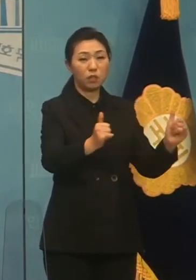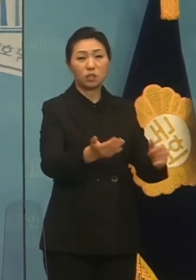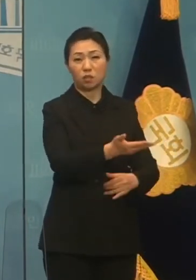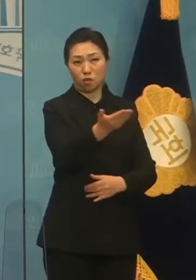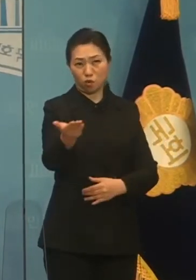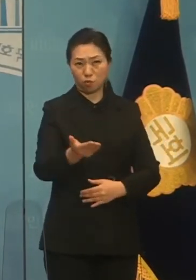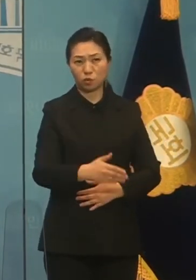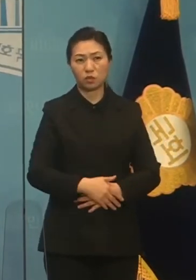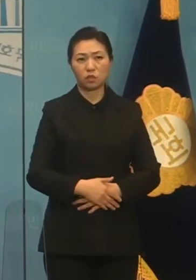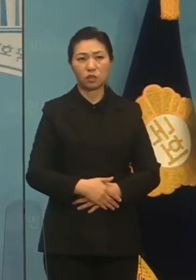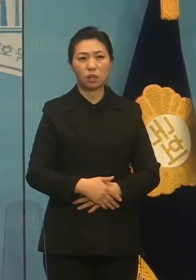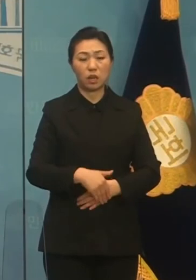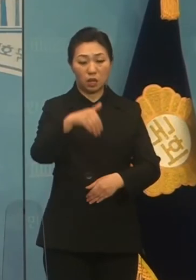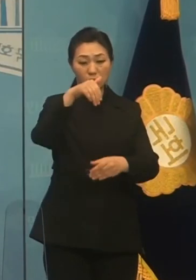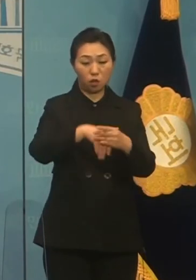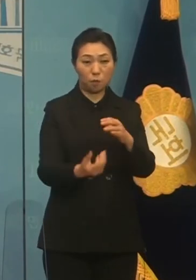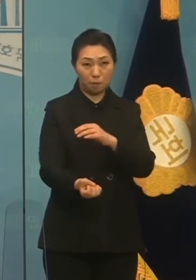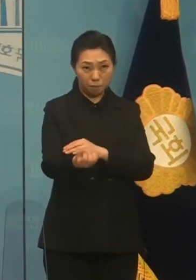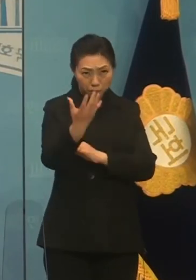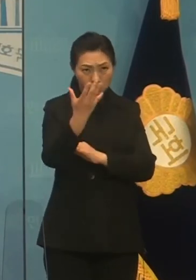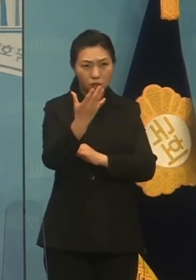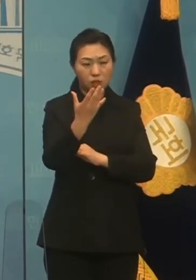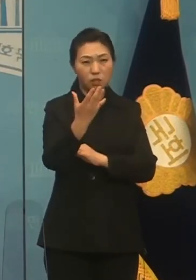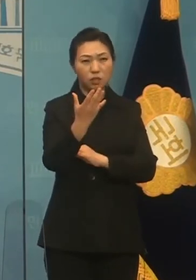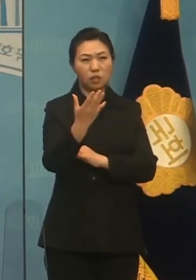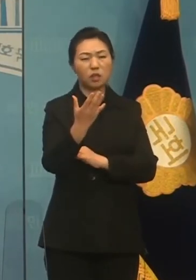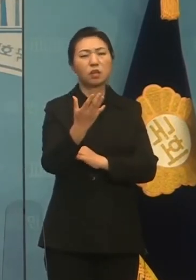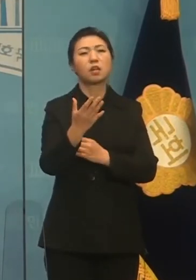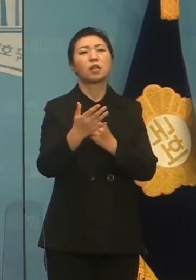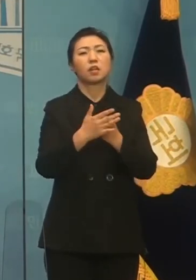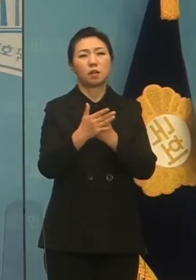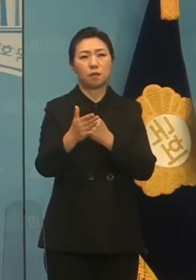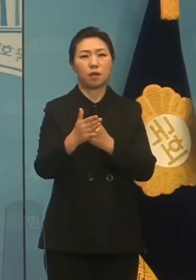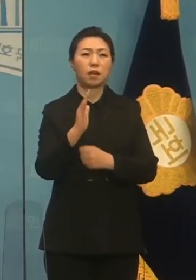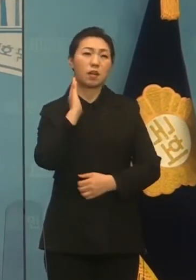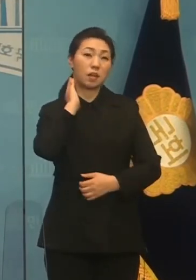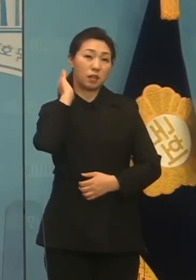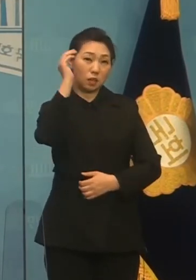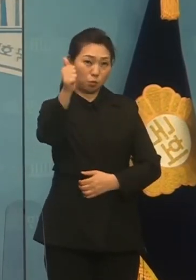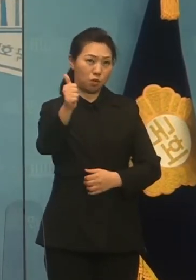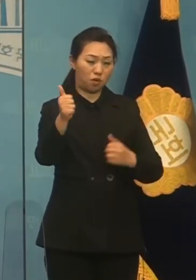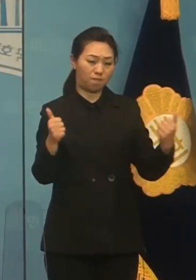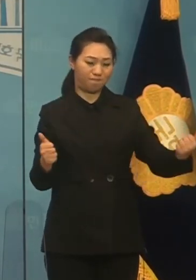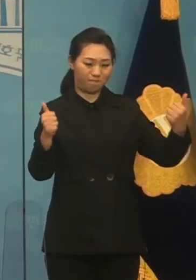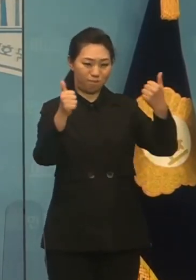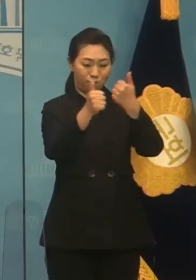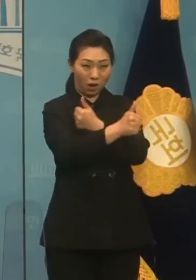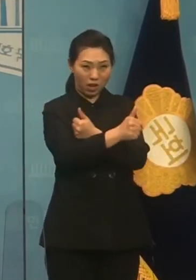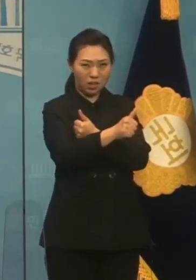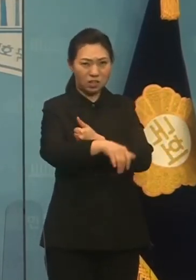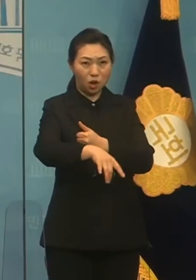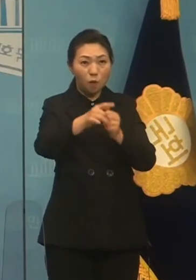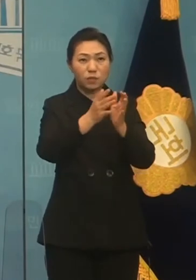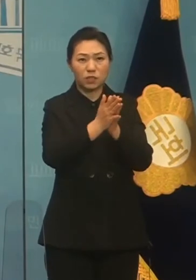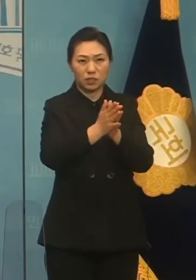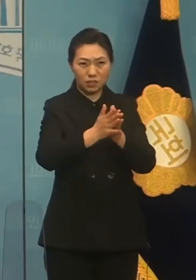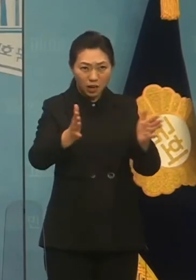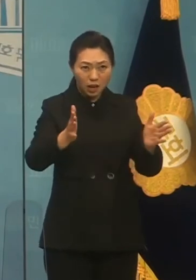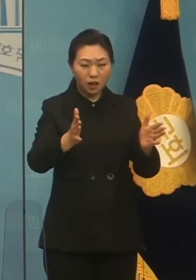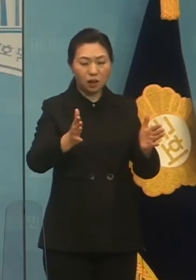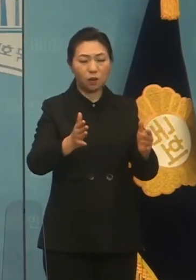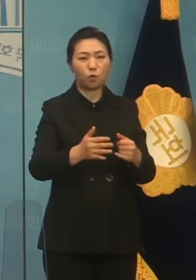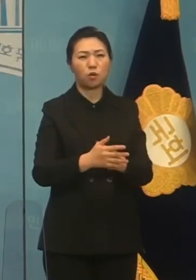이번 선거 승리를 통해 정권교체의 교두보를 놓고 더 많은 사람